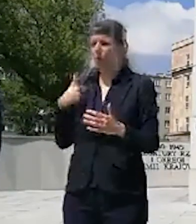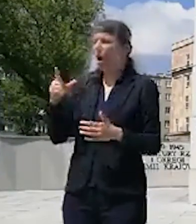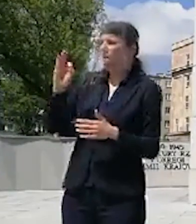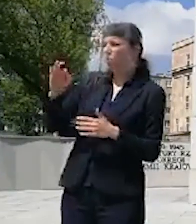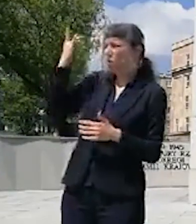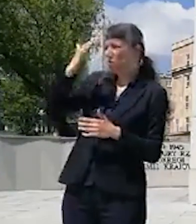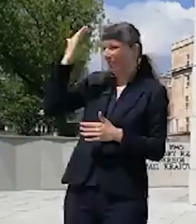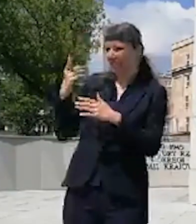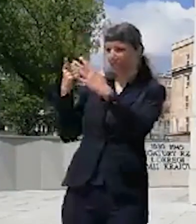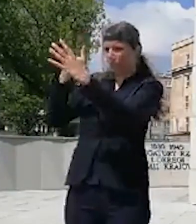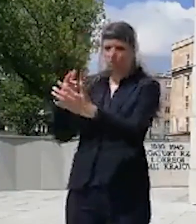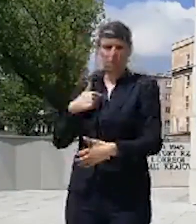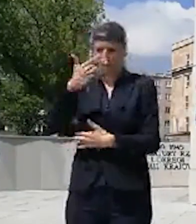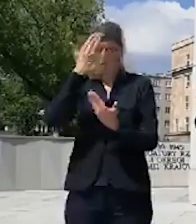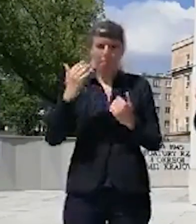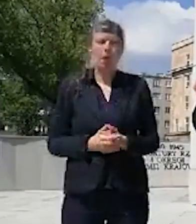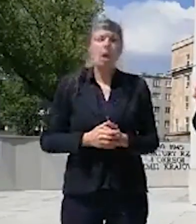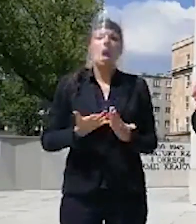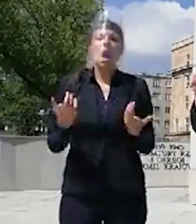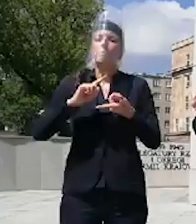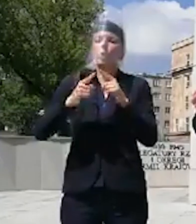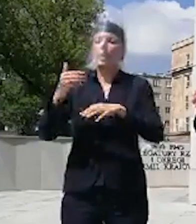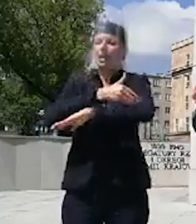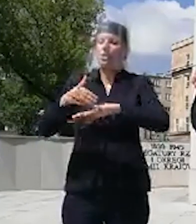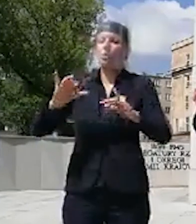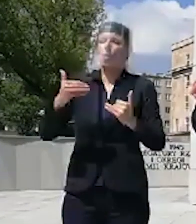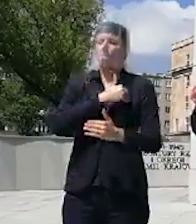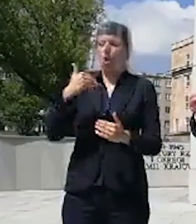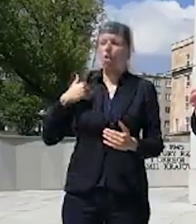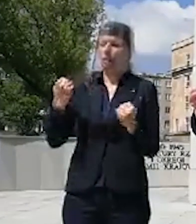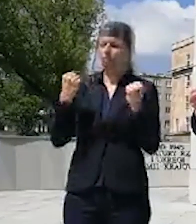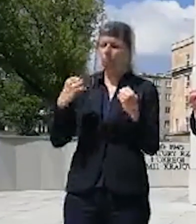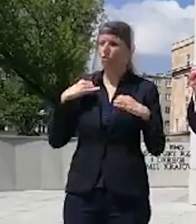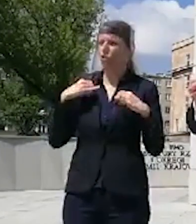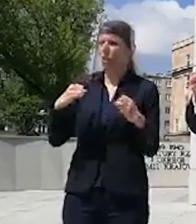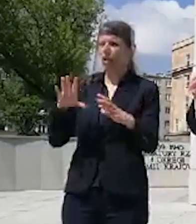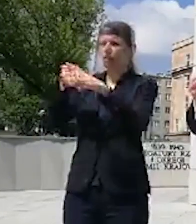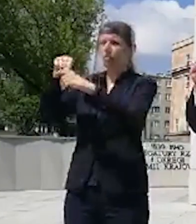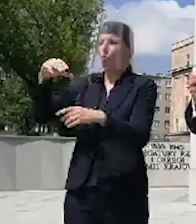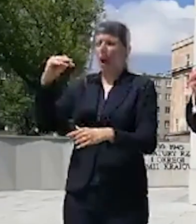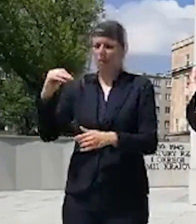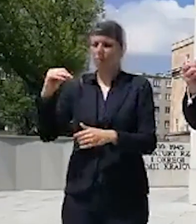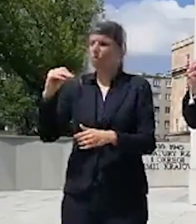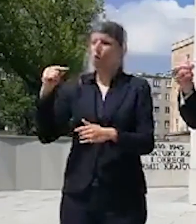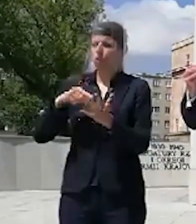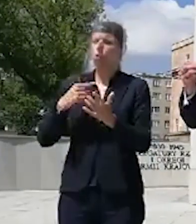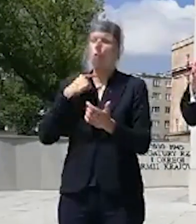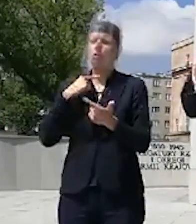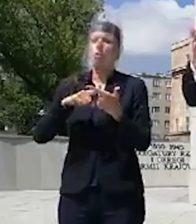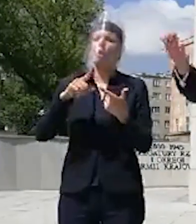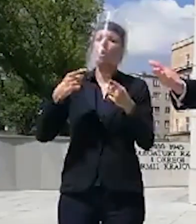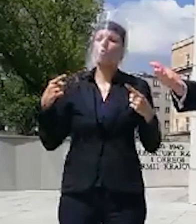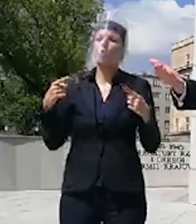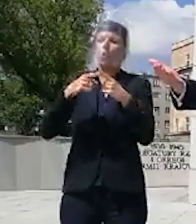o politykę zagraniczną, to ja wielokrotnie o tym mówiłem. Silna Polska w Unii Europejskiej, bo tylko wtedy mamy głos. Trójkąt weimarski, odbudowanie, przyjeżdża prezydent